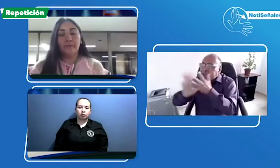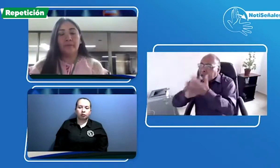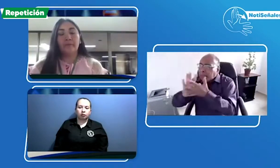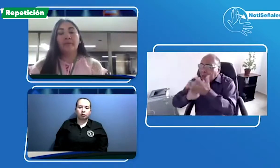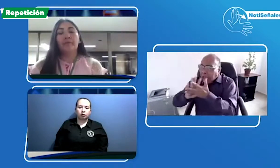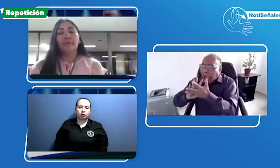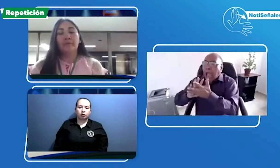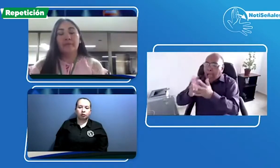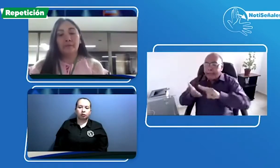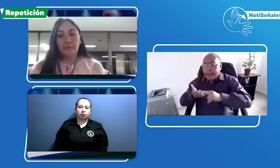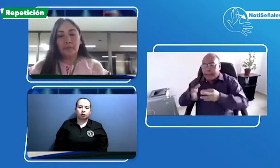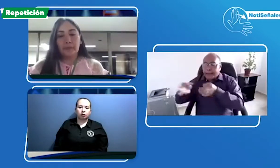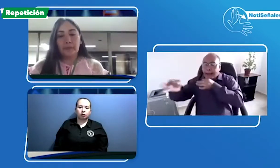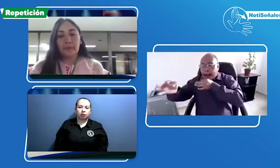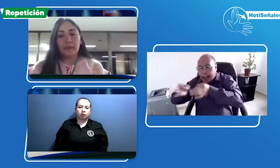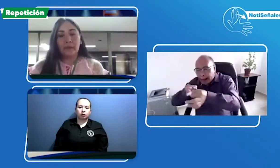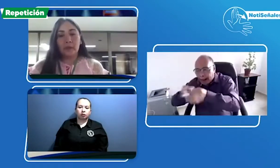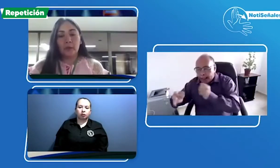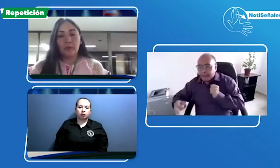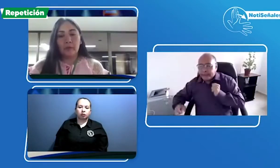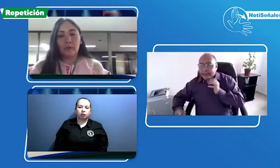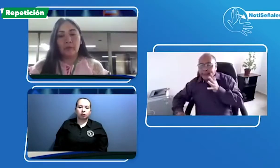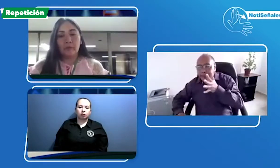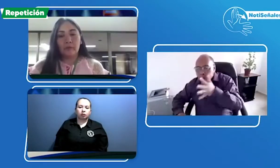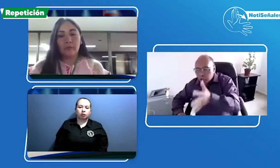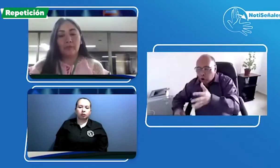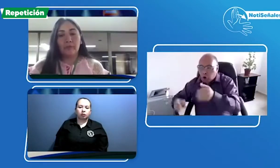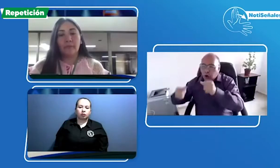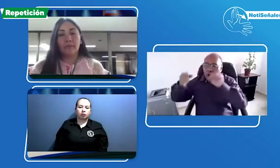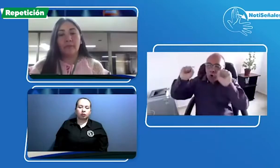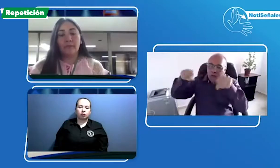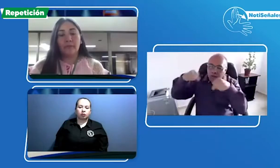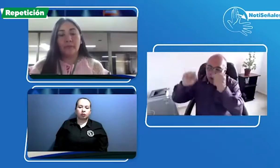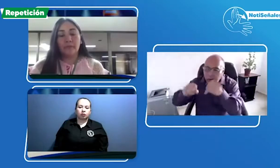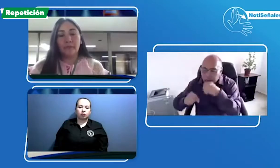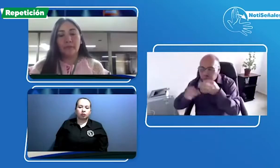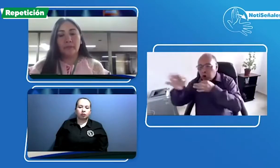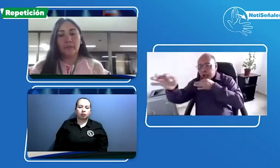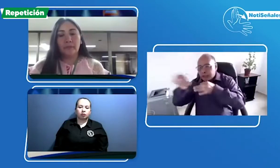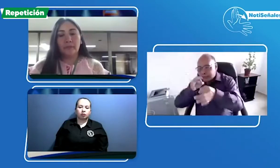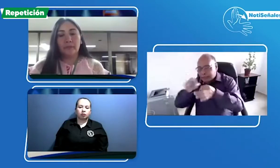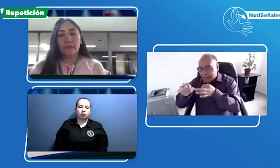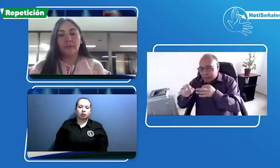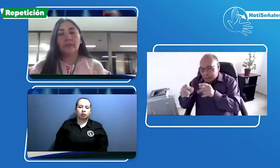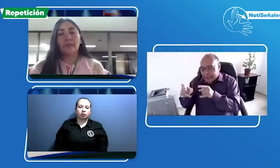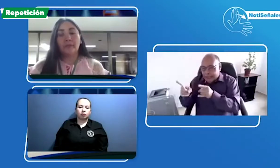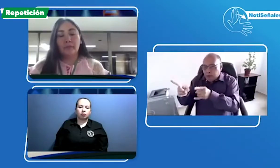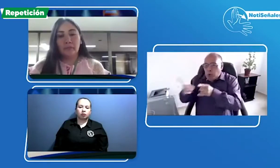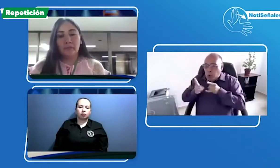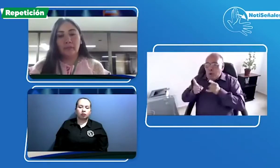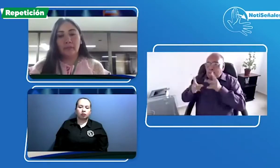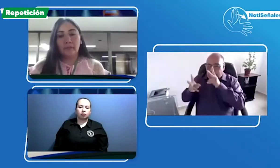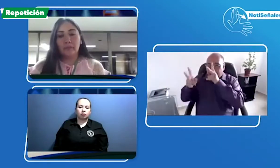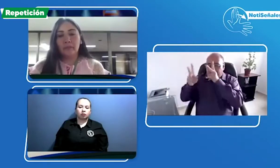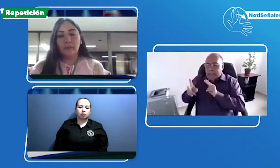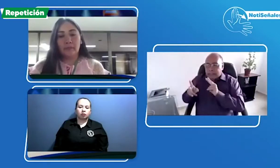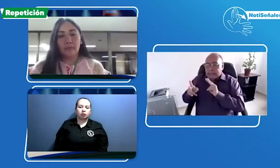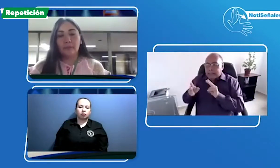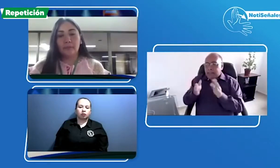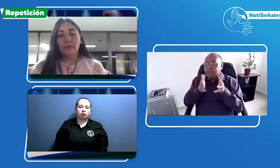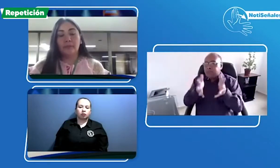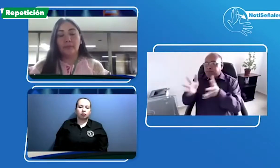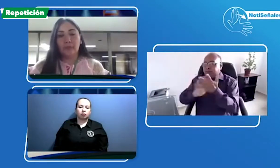alguna persona oyente que está viendo el video le pregunta, ven, pero ¿esta seña a qué se refiere? ¿O por qué esto? ¿O por qué lo otro del video